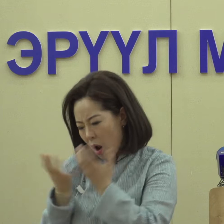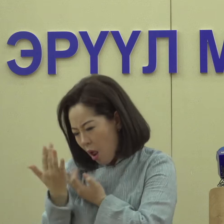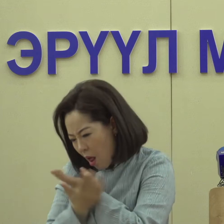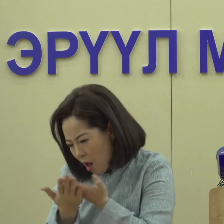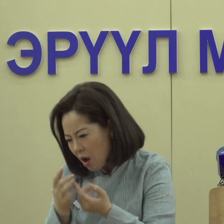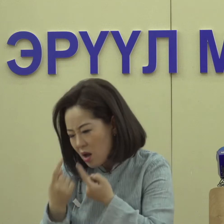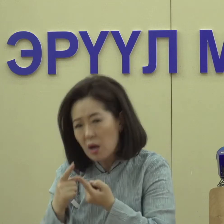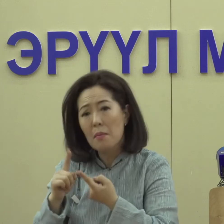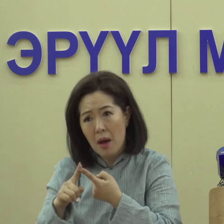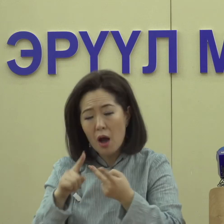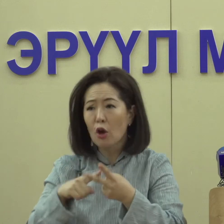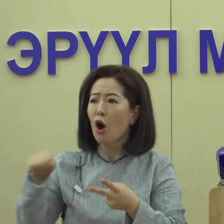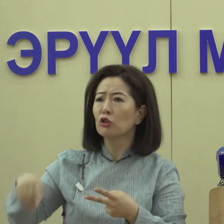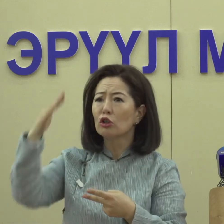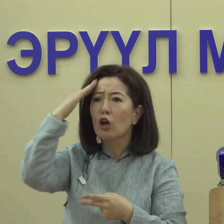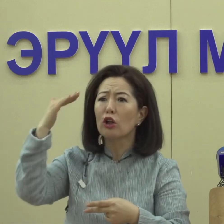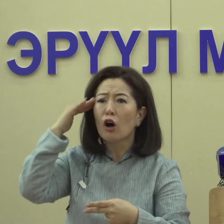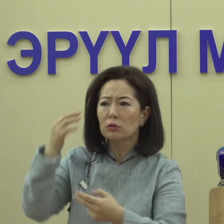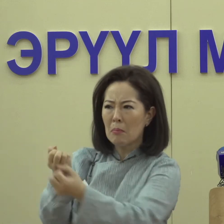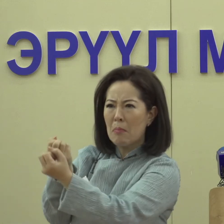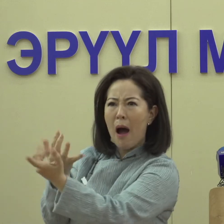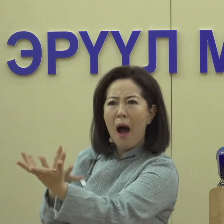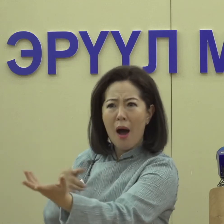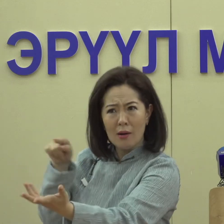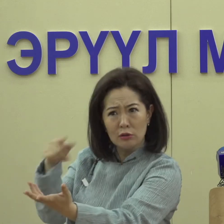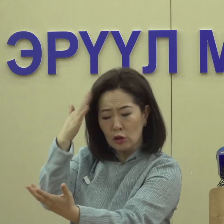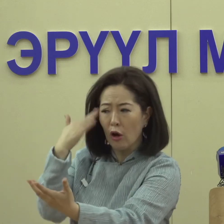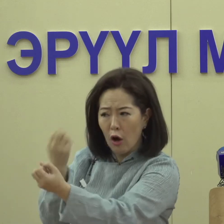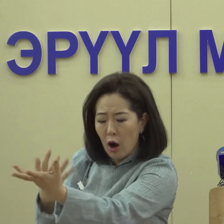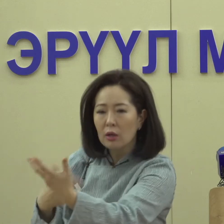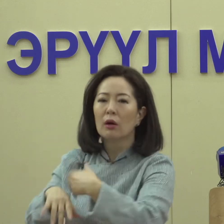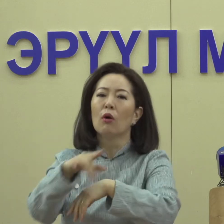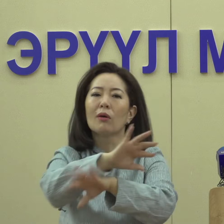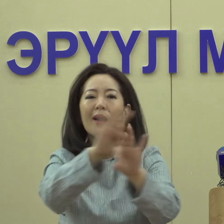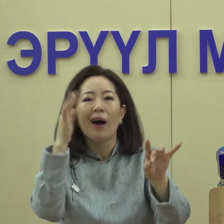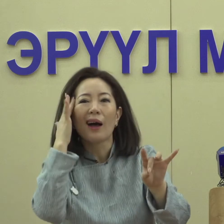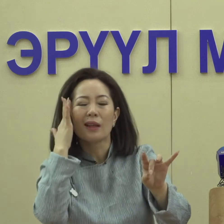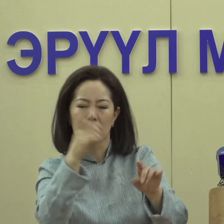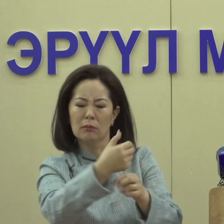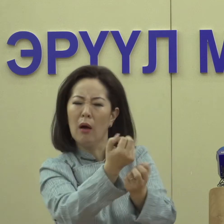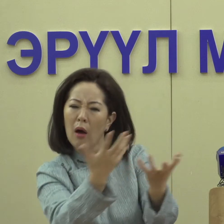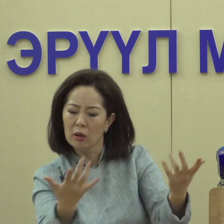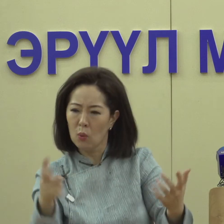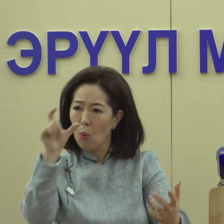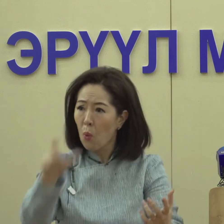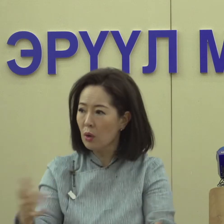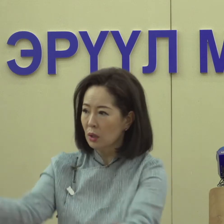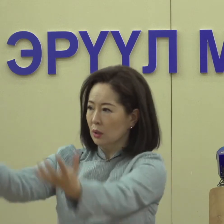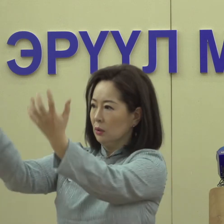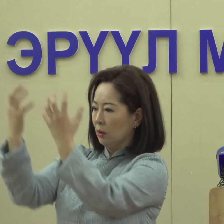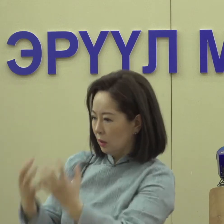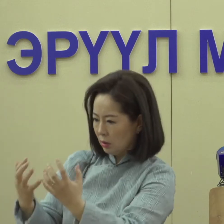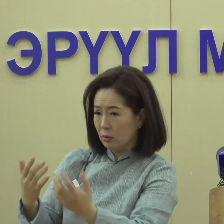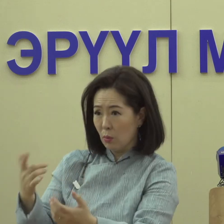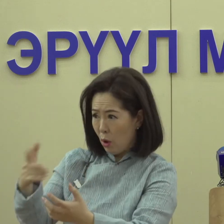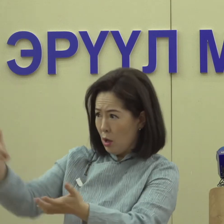Яг одоо солонгост байгаа олон тооны иргэд гэдэг юм уу, гадаад байгаа олон тооны иргэдийг ирсний дараа тусгаарлах байр